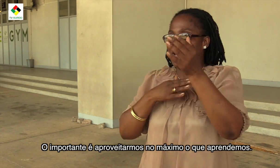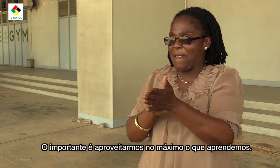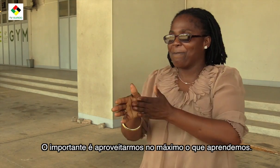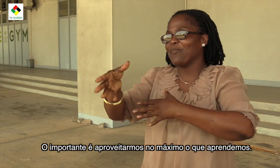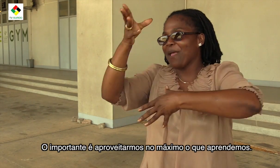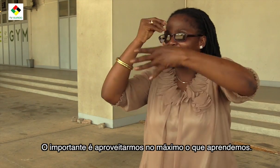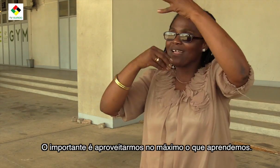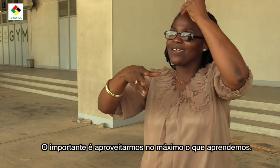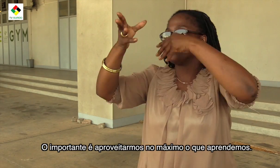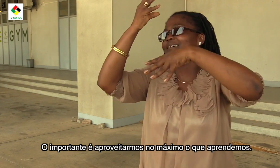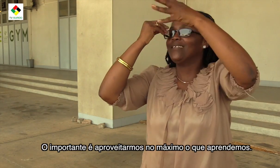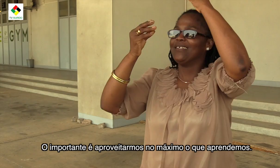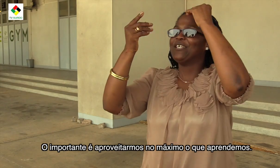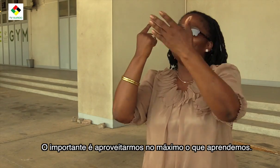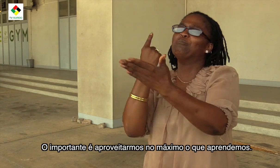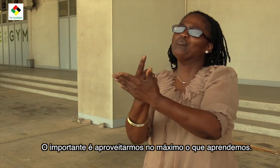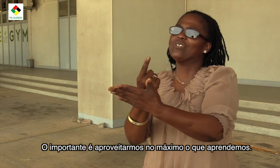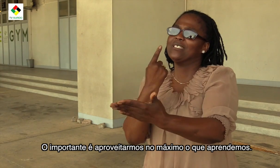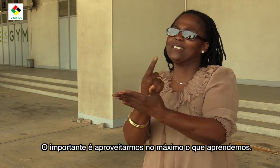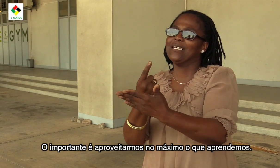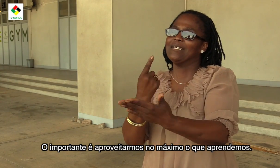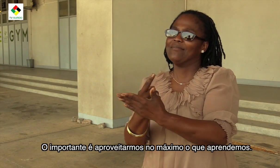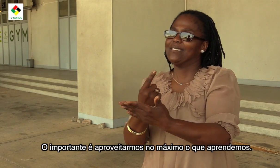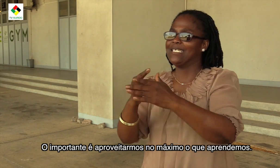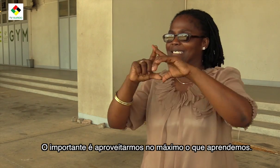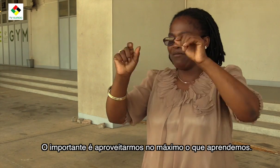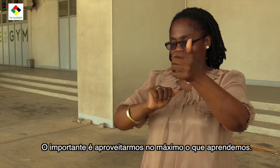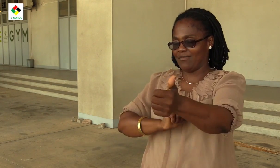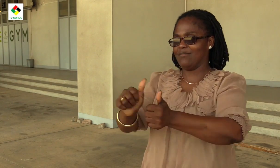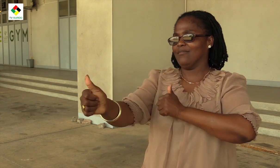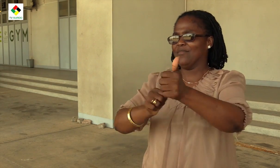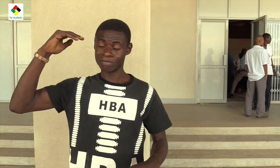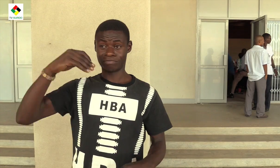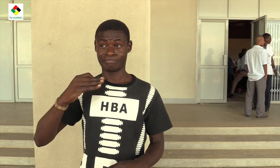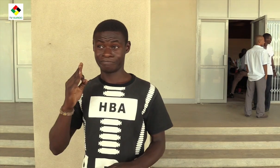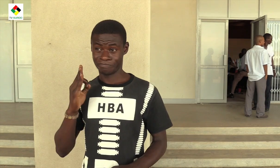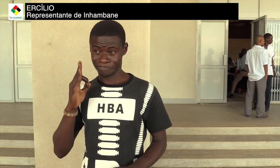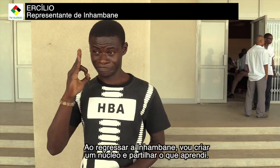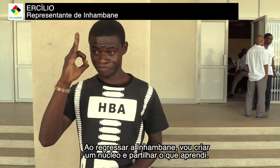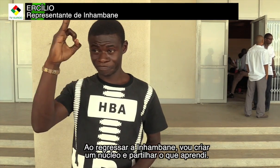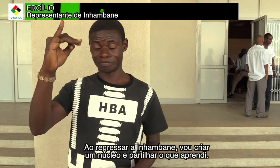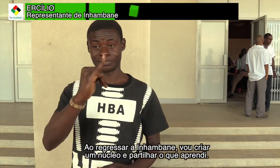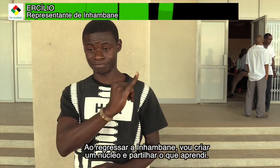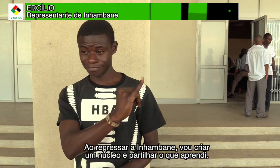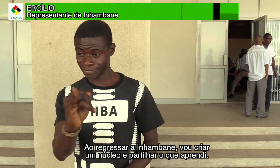é aproveitarmos no máximo o que aprendemos. Ao regressar a Inhambana,